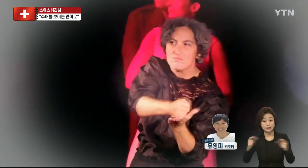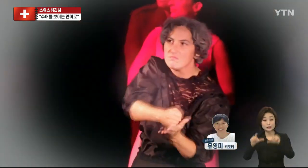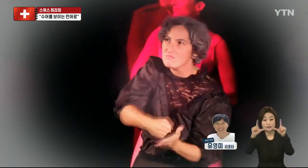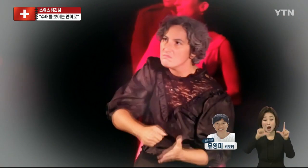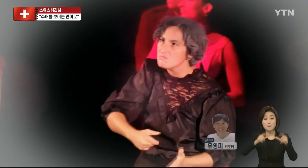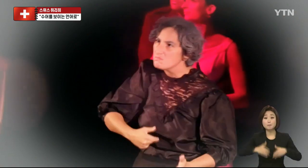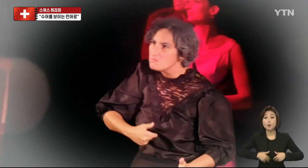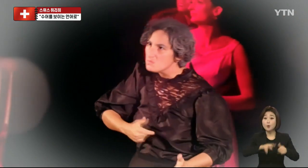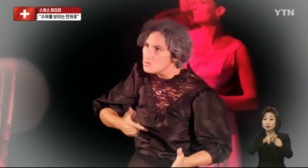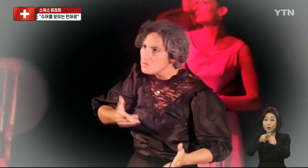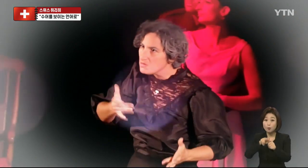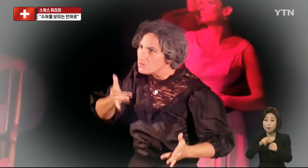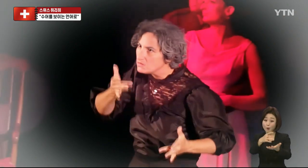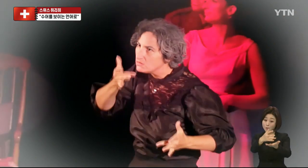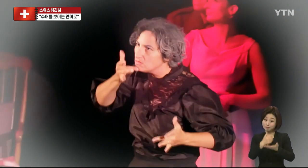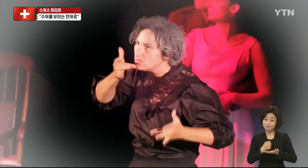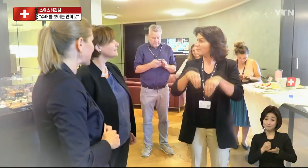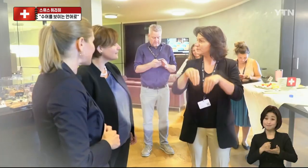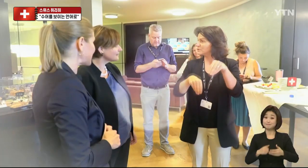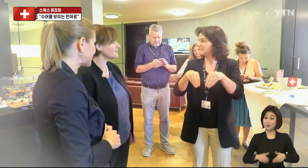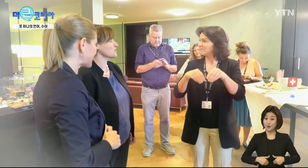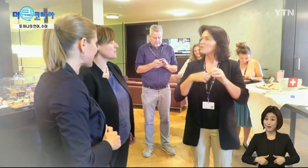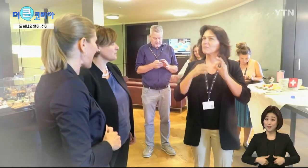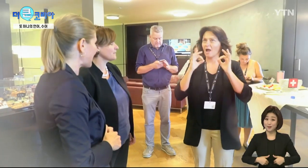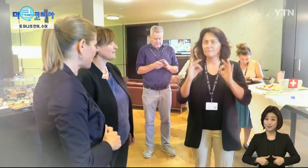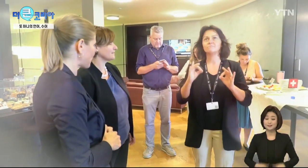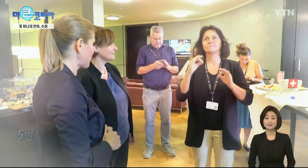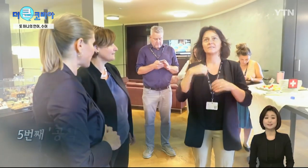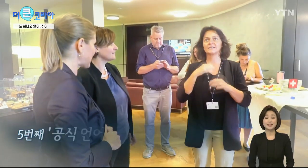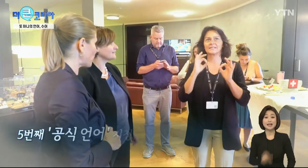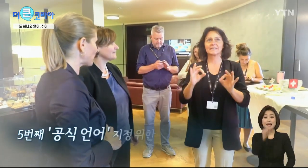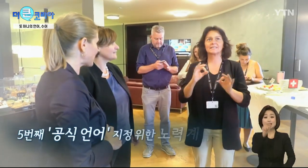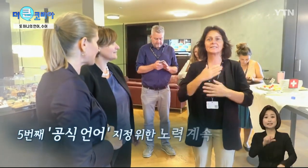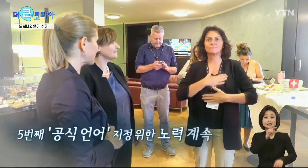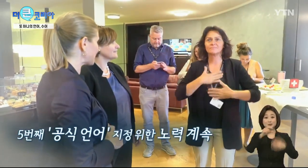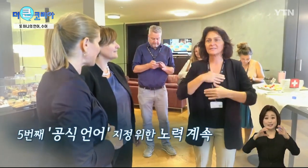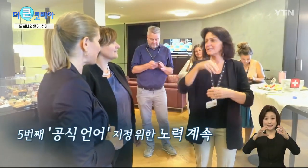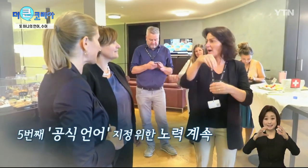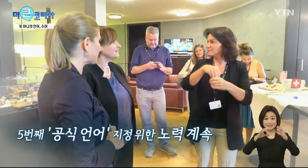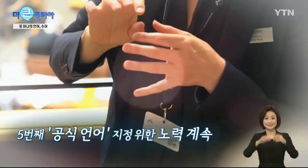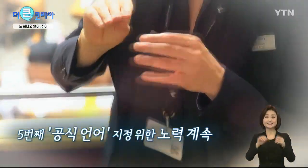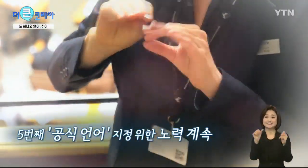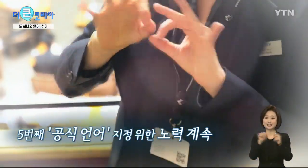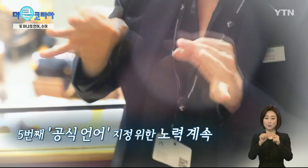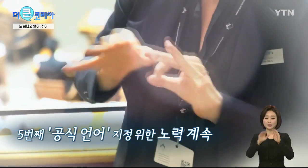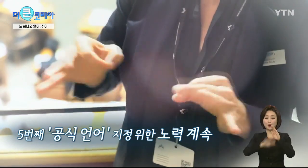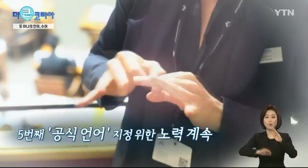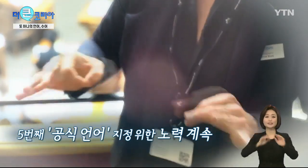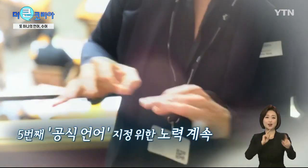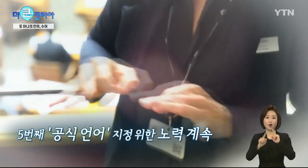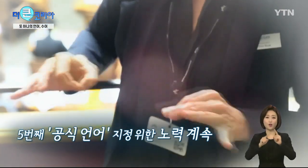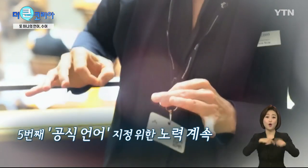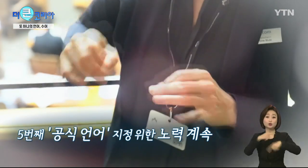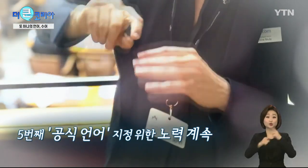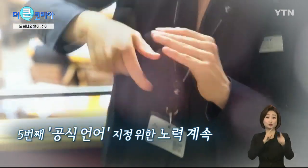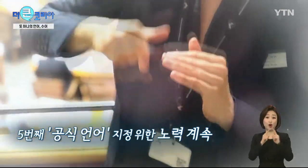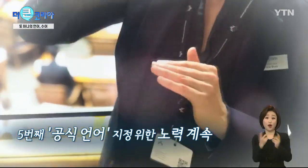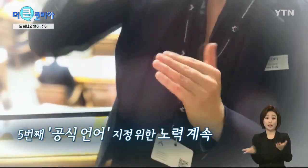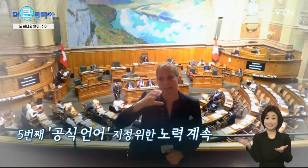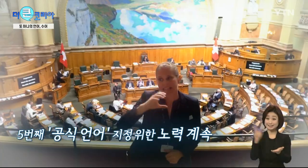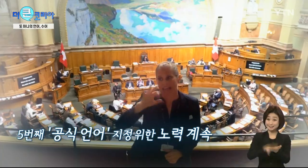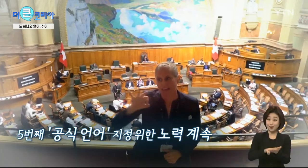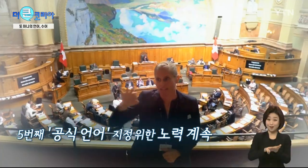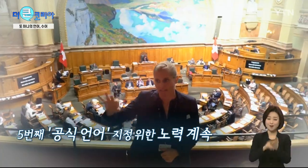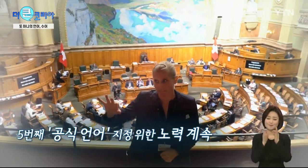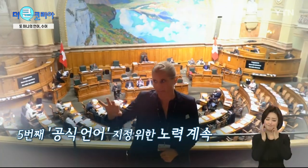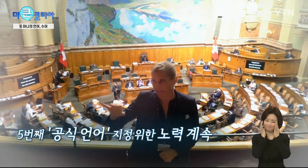필요한 정보를 똑같이 받아볼 수 있어야 한다는 것. 지금 스위스가 5번째 공식 언어로 수어를